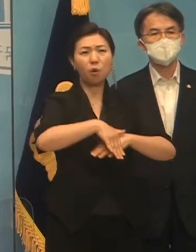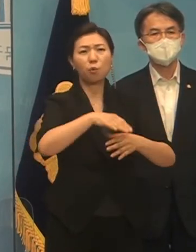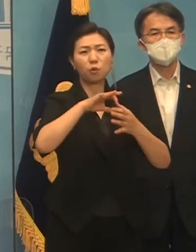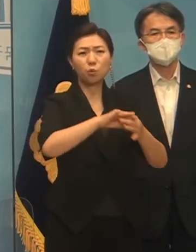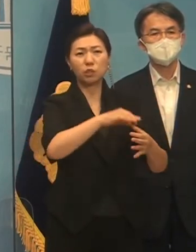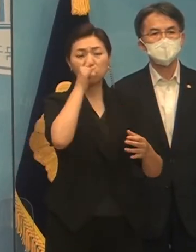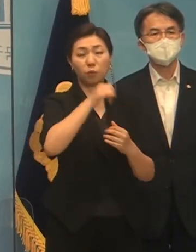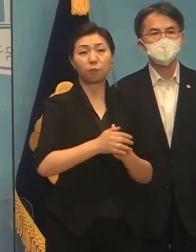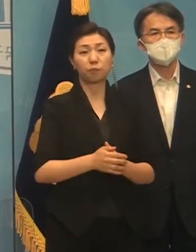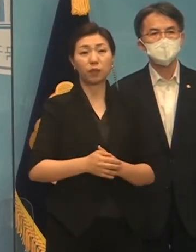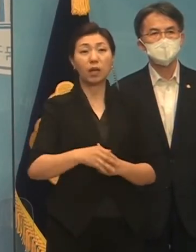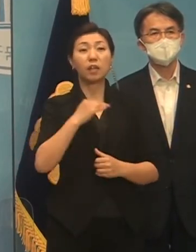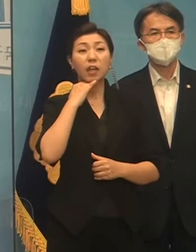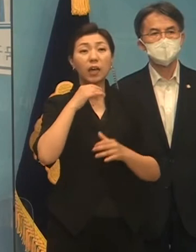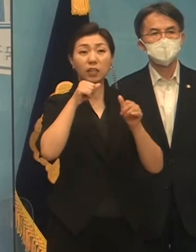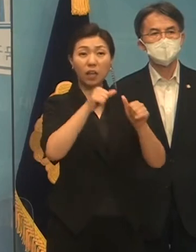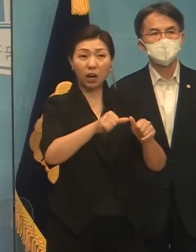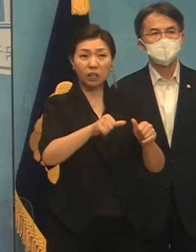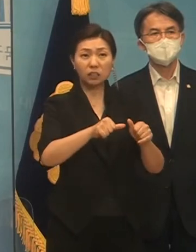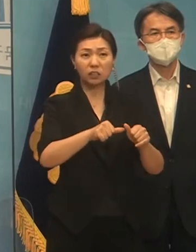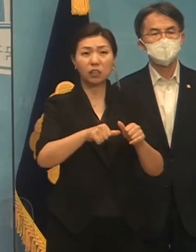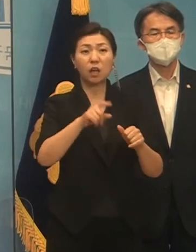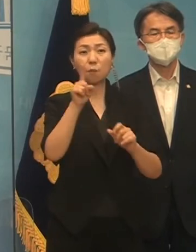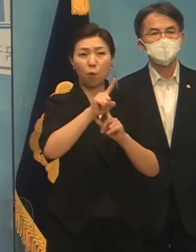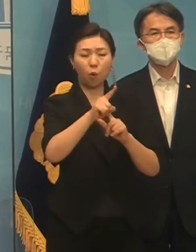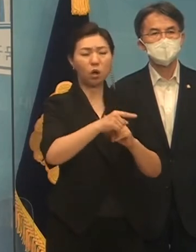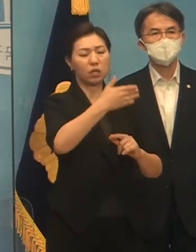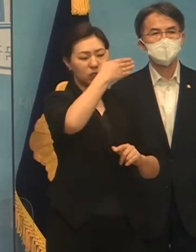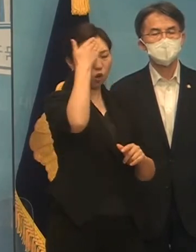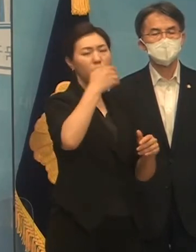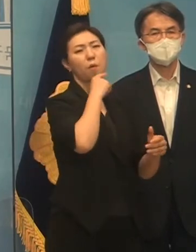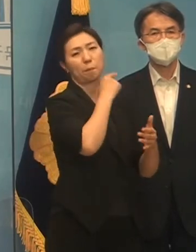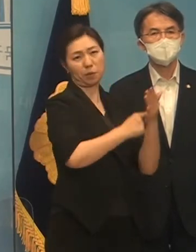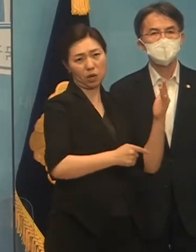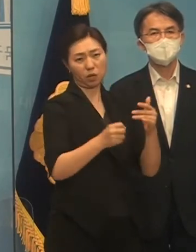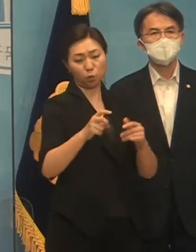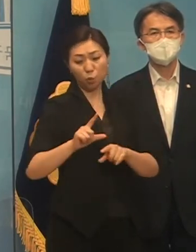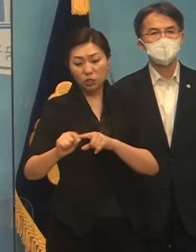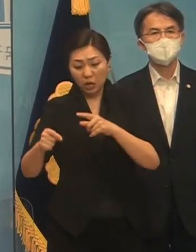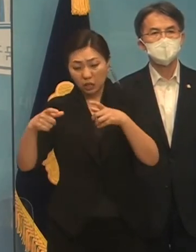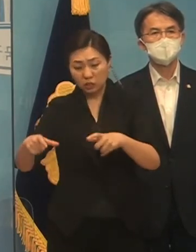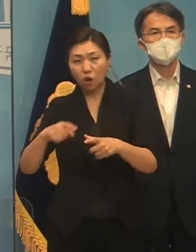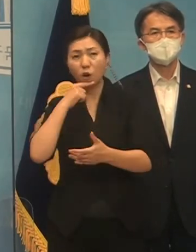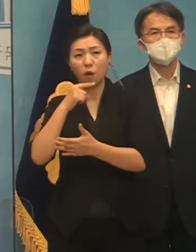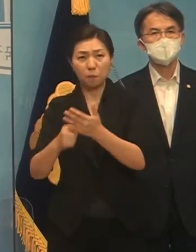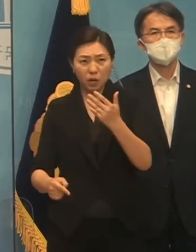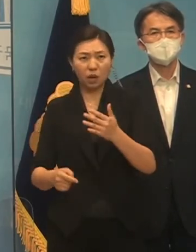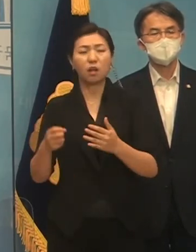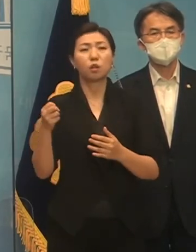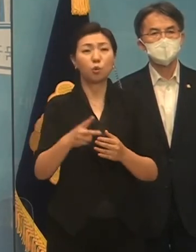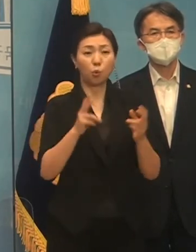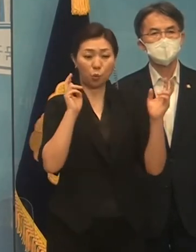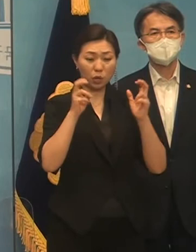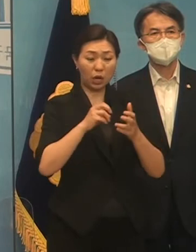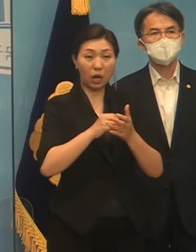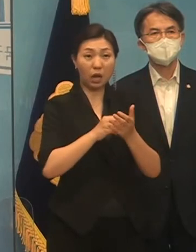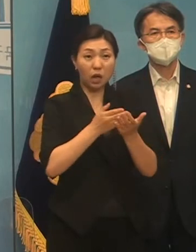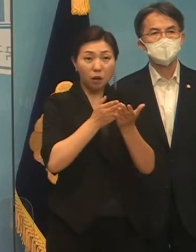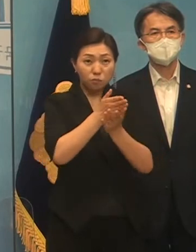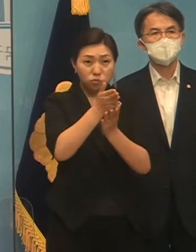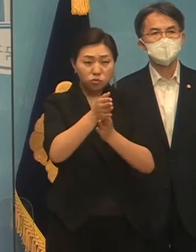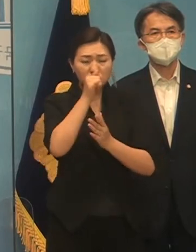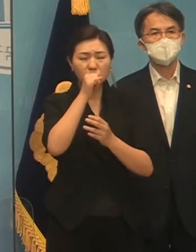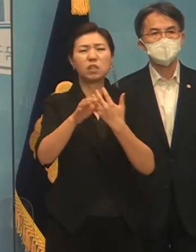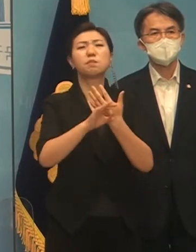세대별로는 청년들, 공간별로는 지방, 고용 형태별로는 실업자, 비정규직들입니다.